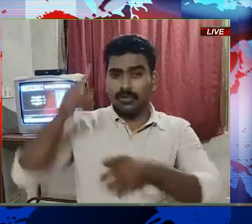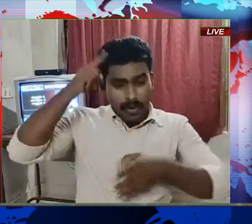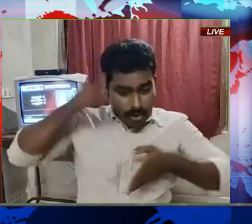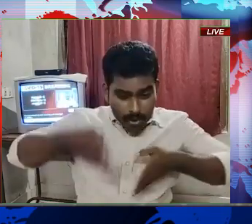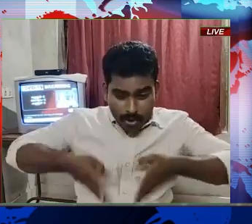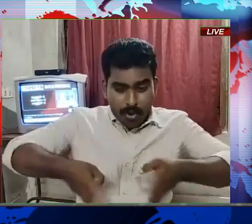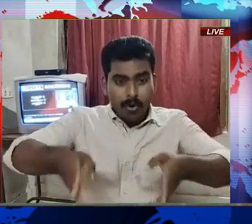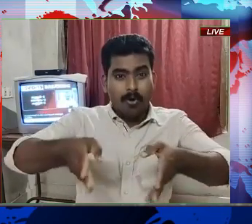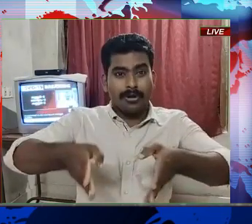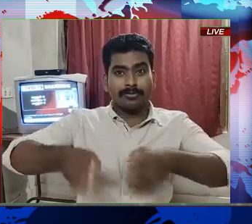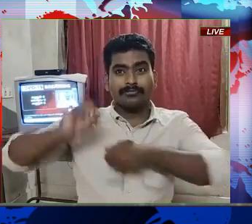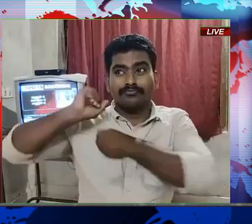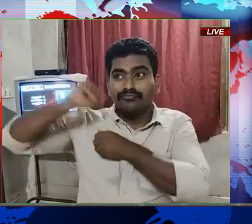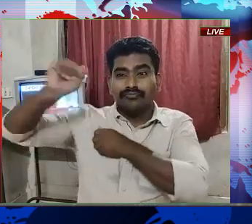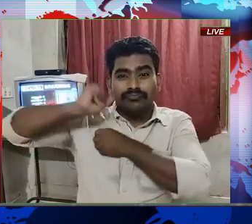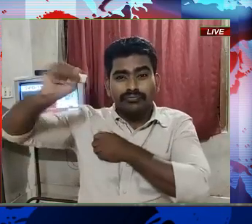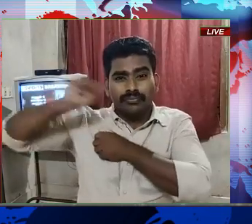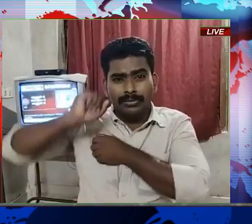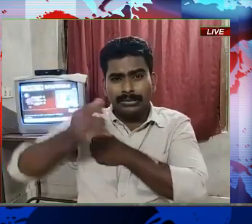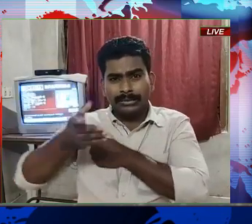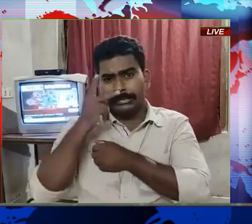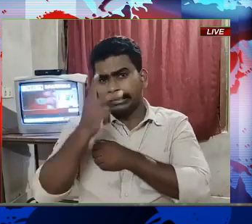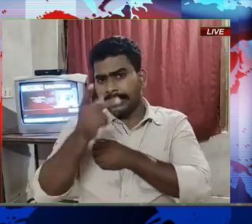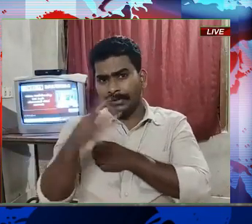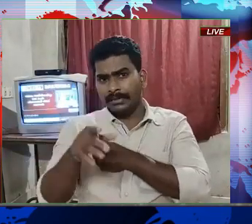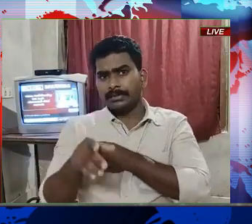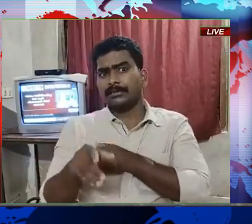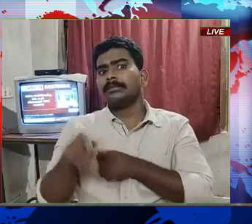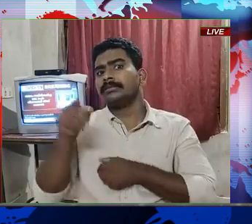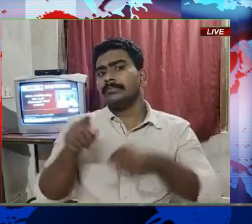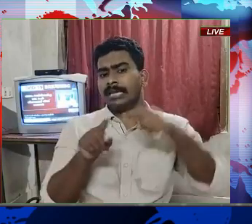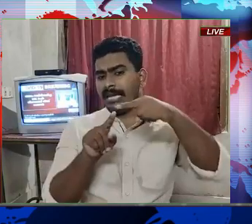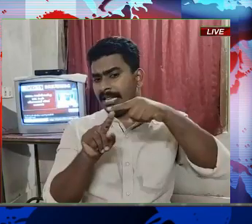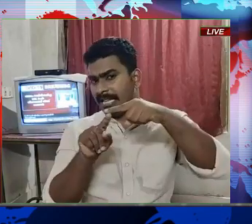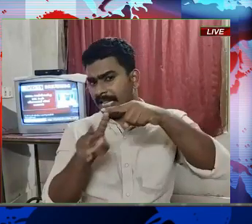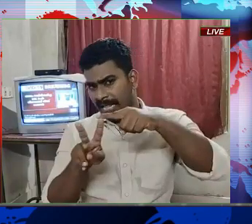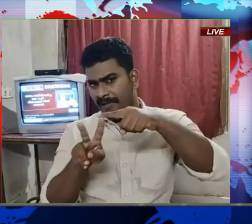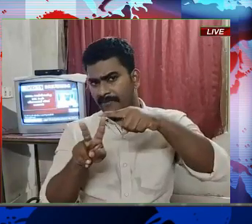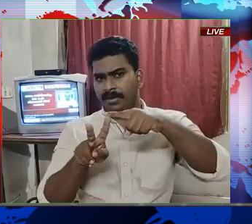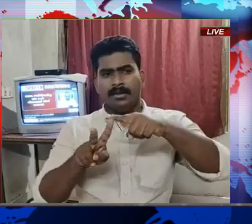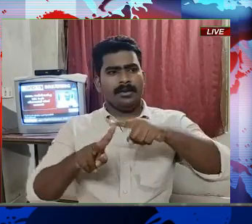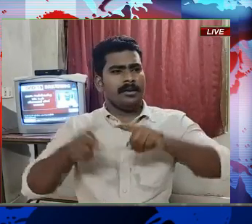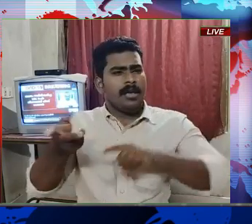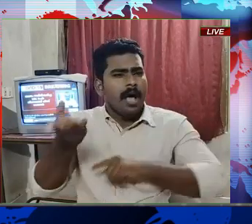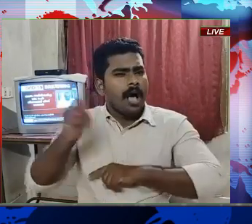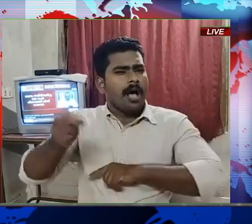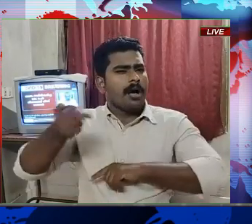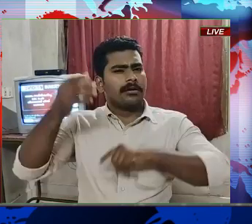അത് മുഖ്യമന്ത്രിയുടെ പരാതി പരിഹാര സംവിധാനത്തെക്കുറിച്ചാണ്.